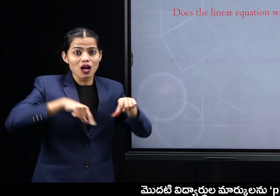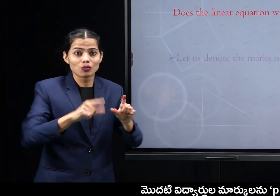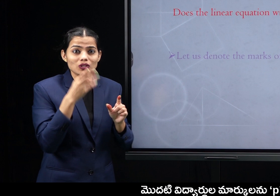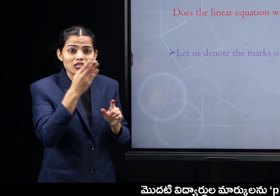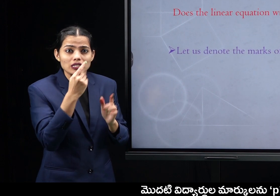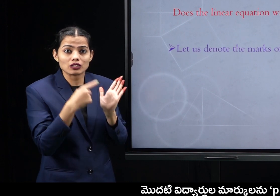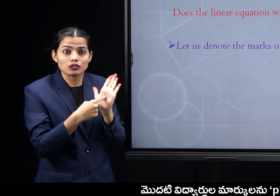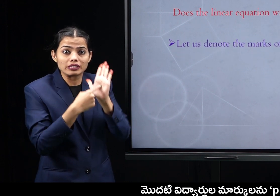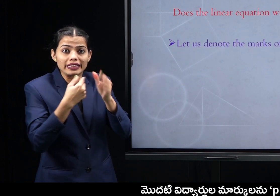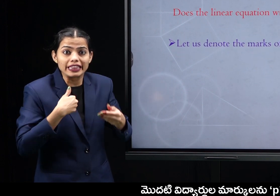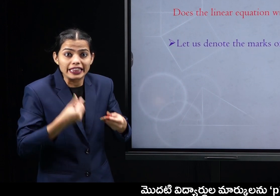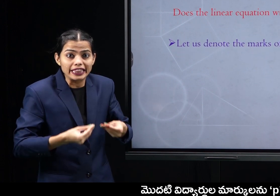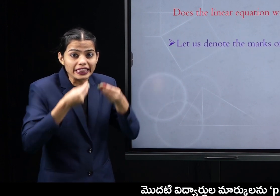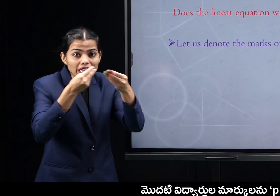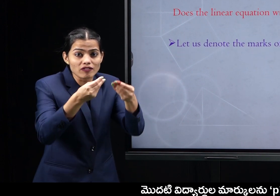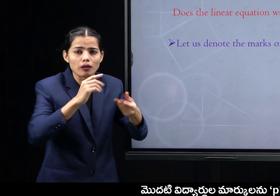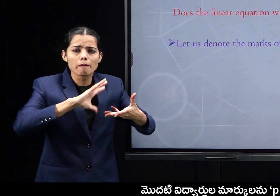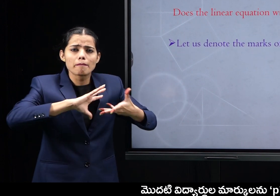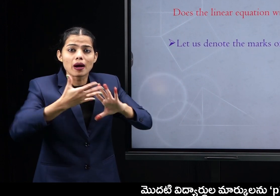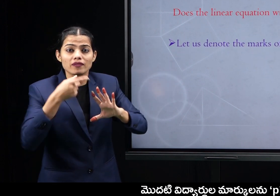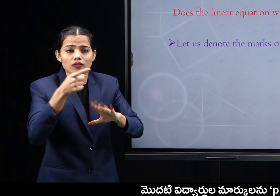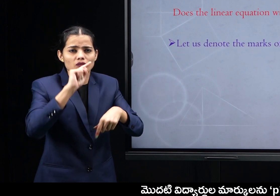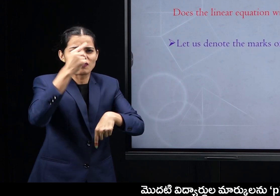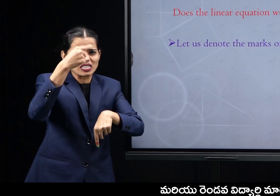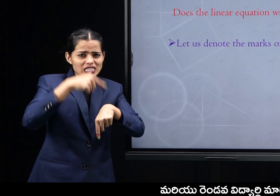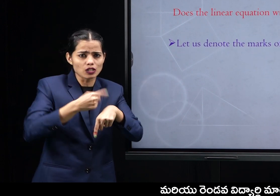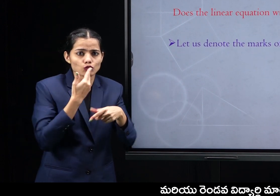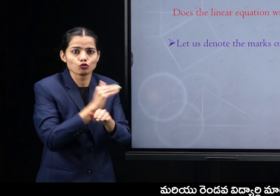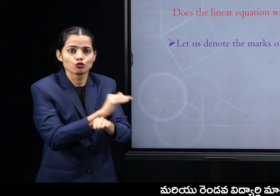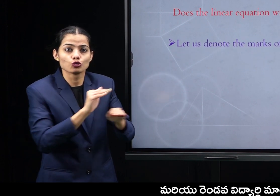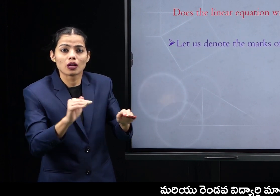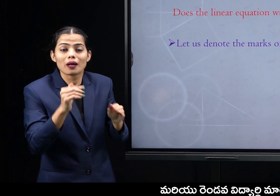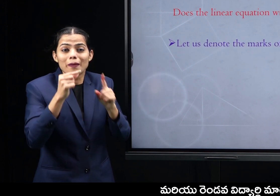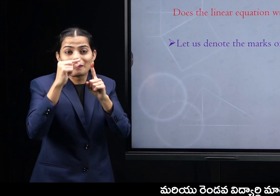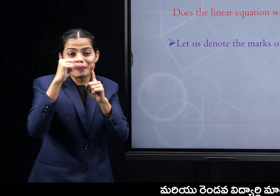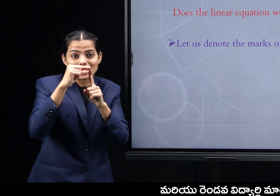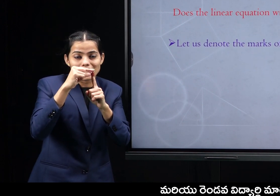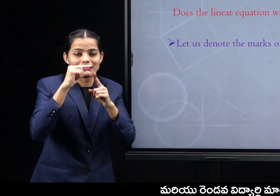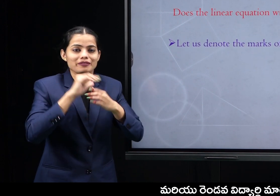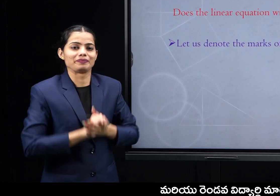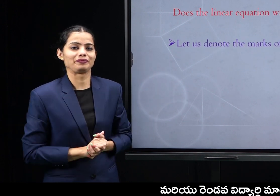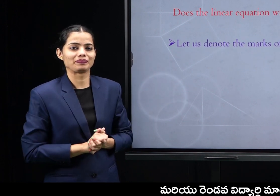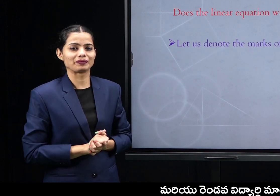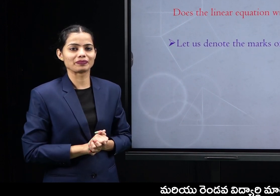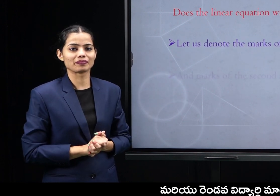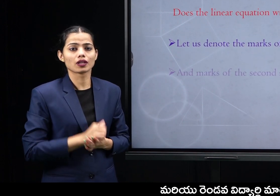మొదటి విద్యార్థి మార్కులను Pగా సూచిద్దాం. రెండవ విద్యార్థి మార్కులు Q.